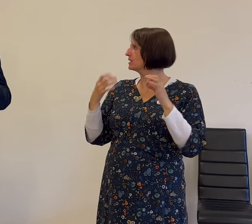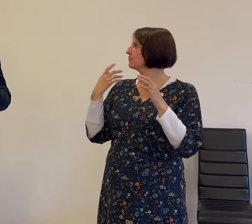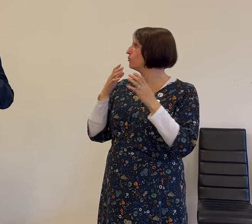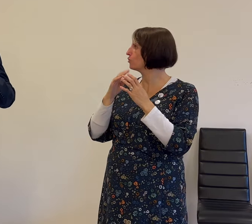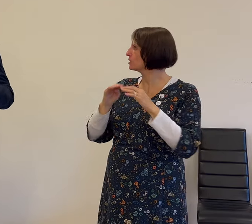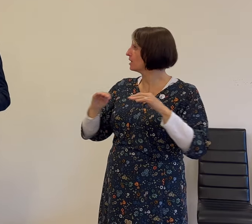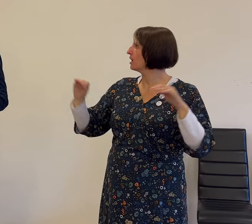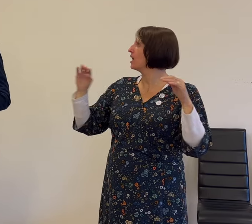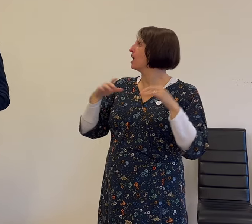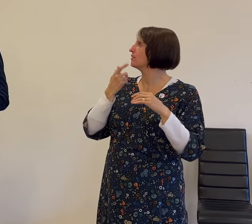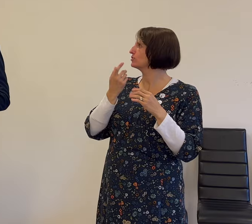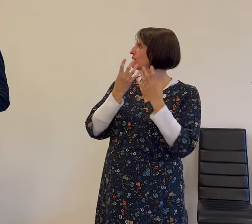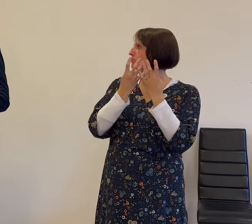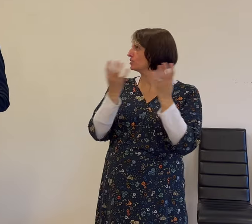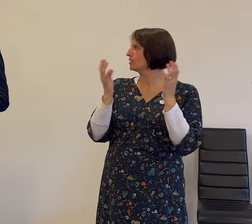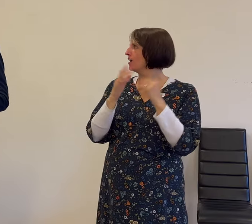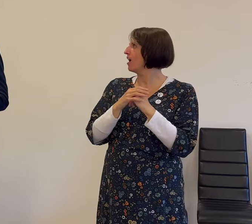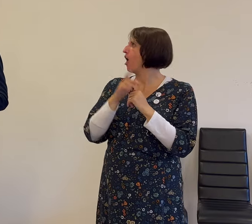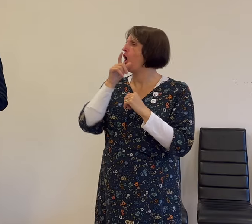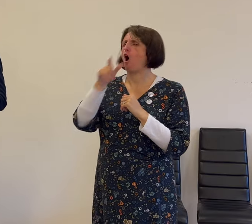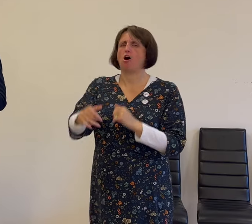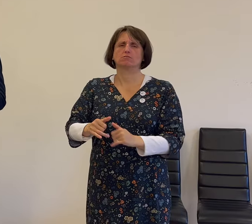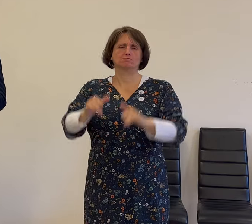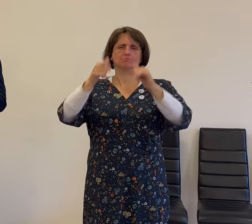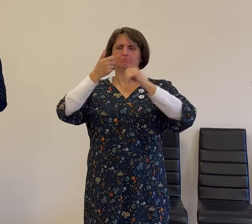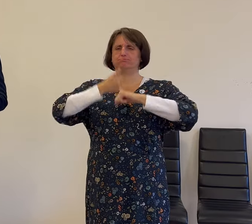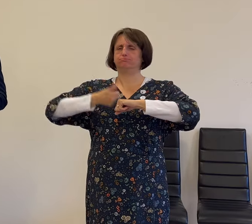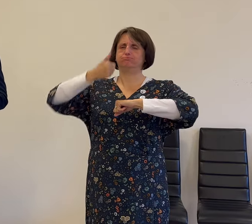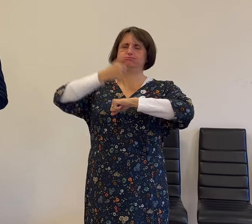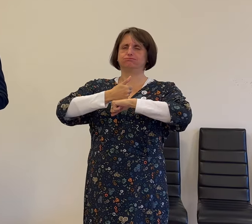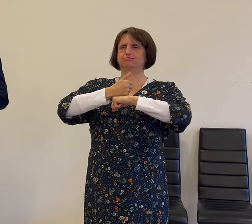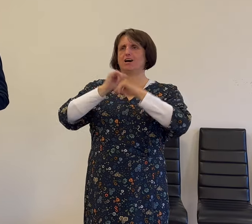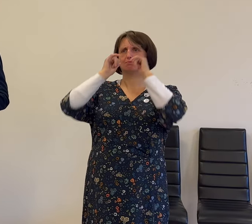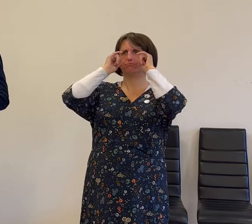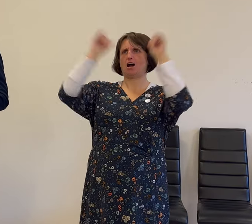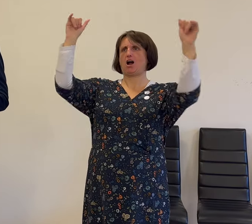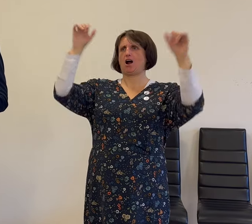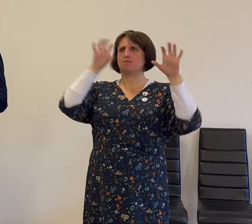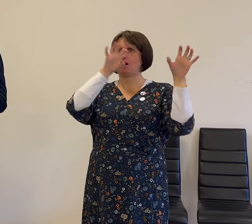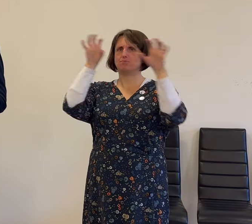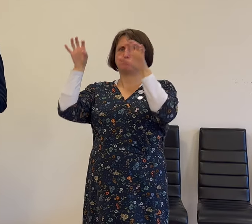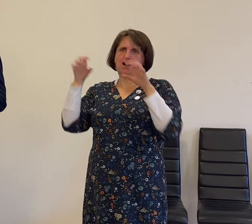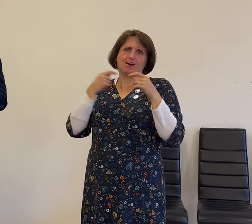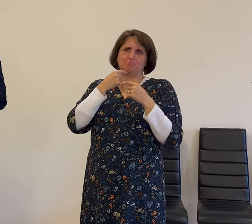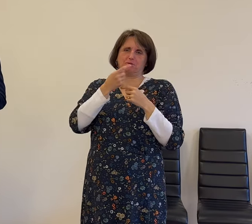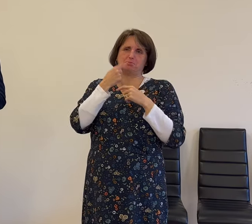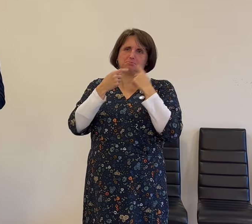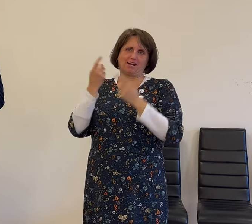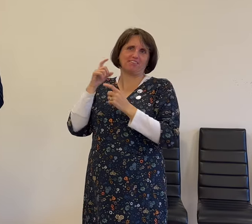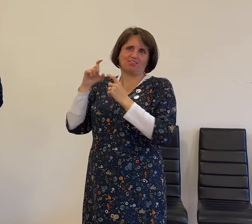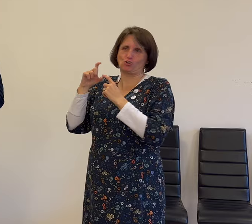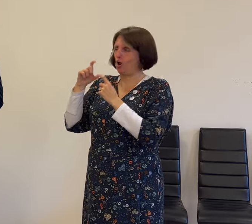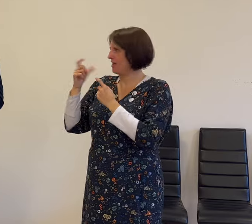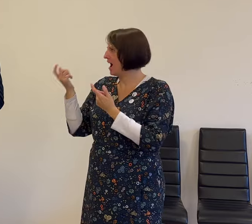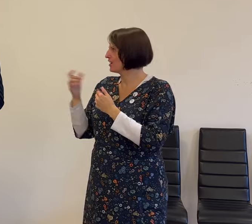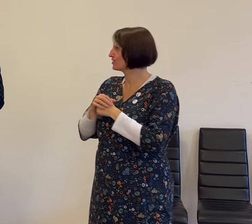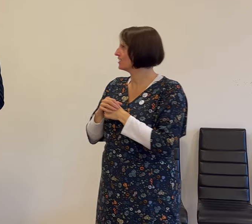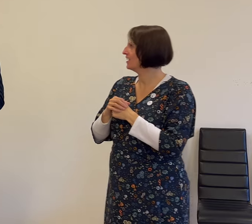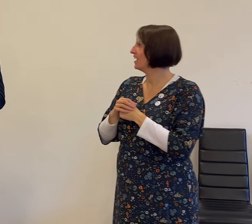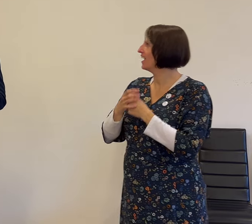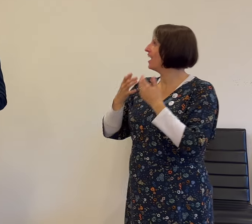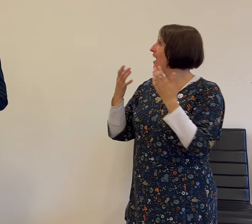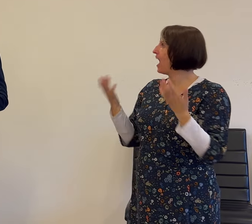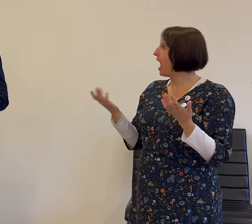postaví se do řady, zakřičí svůj bojový pokřik, potom vystoupí Goliáš